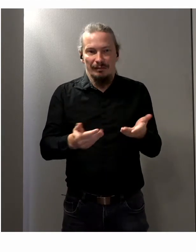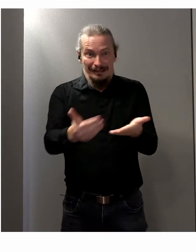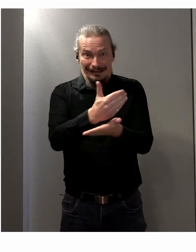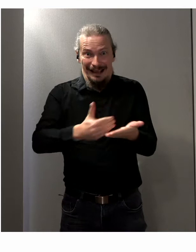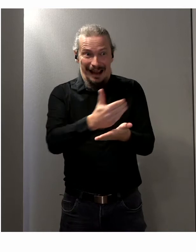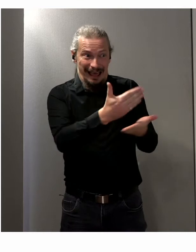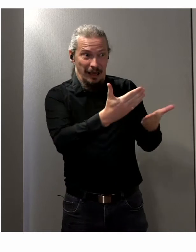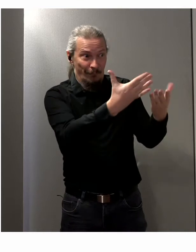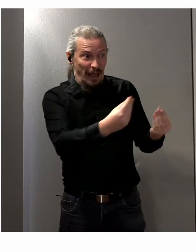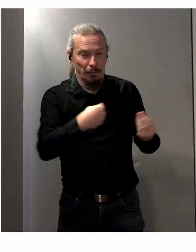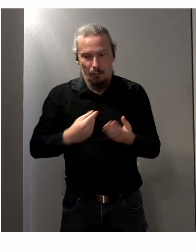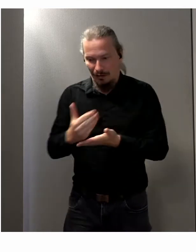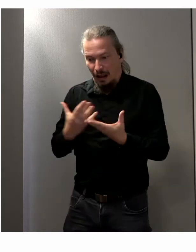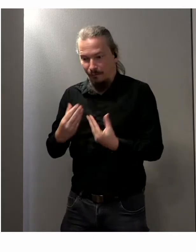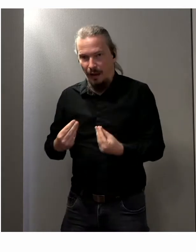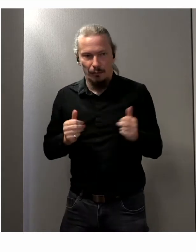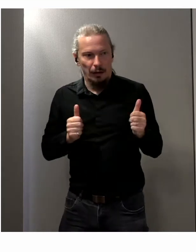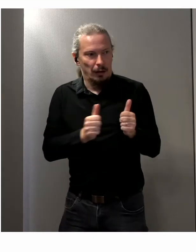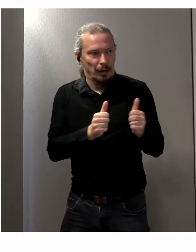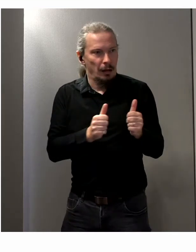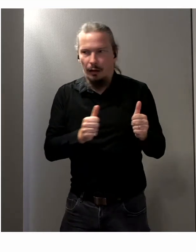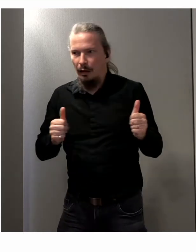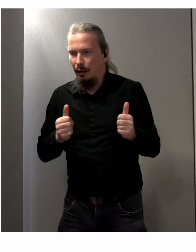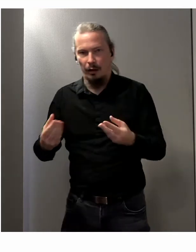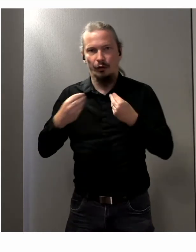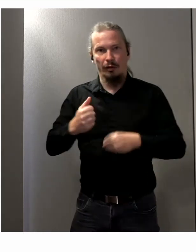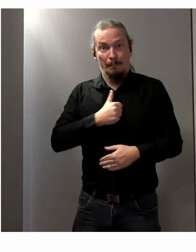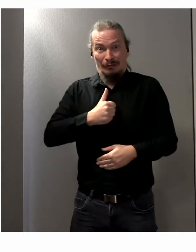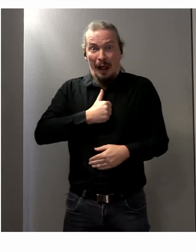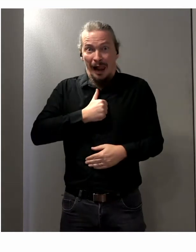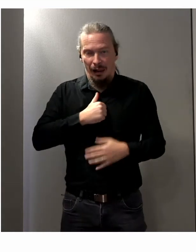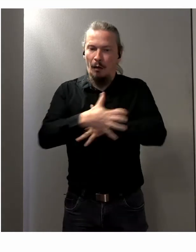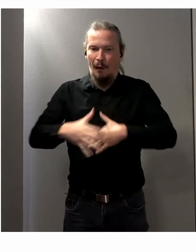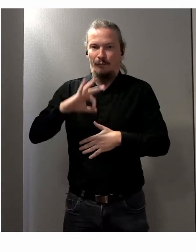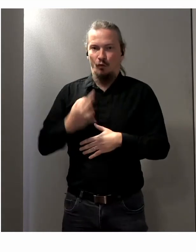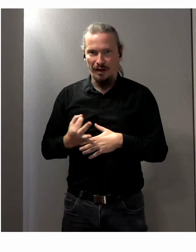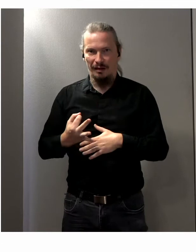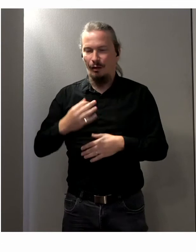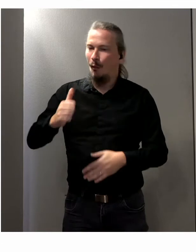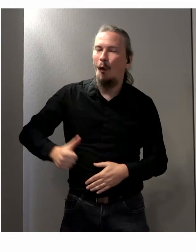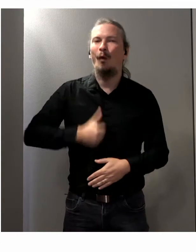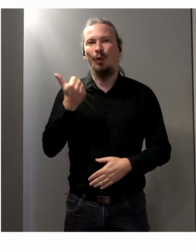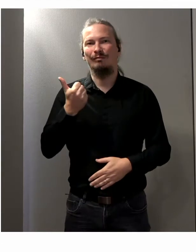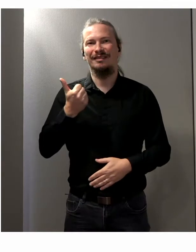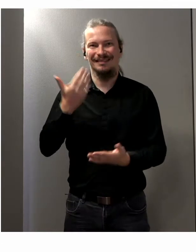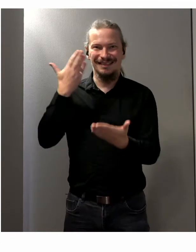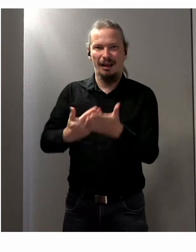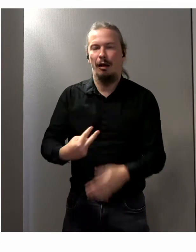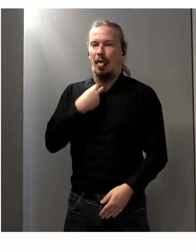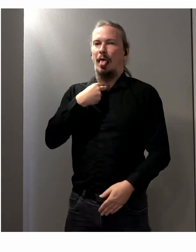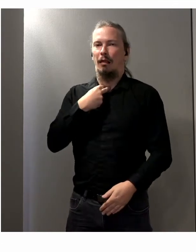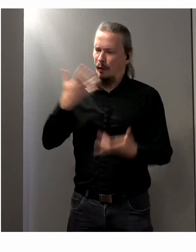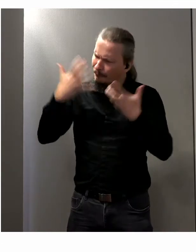sont propres, une situation de précarité et de pauvreté personnelle qui va entraver l'autonomie qu'on appelle de nos voeux généralement. Et